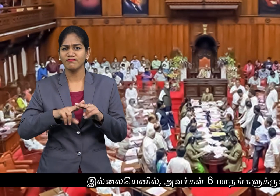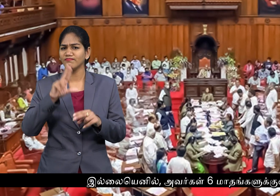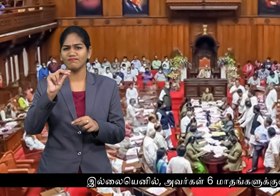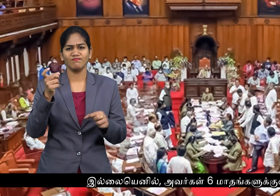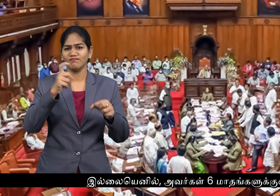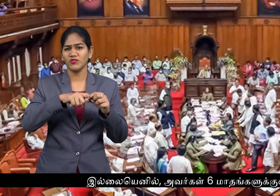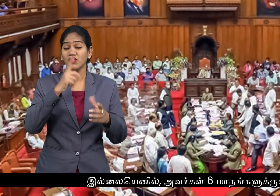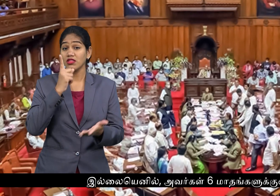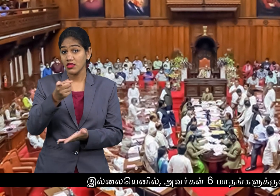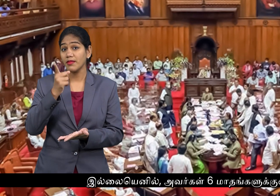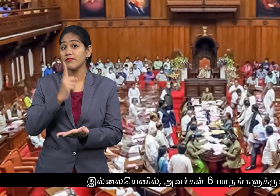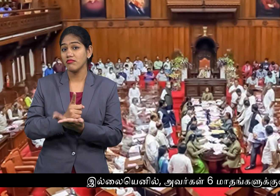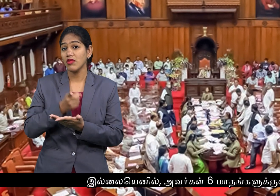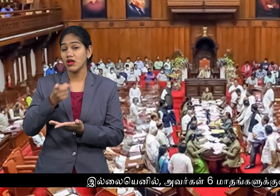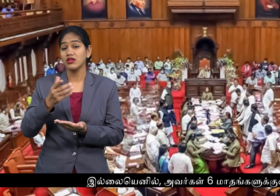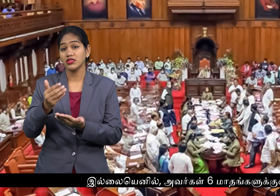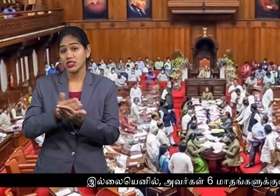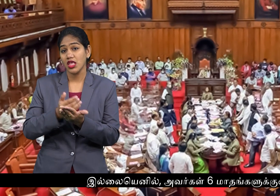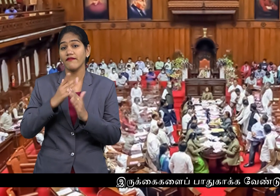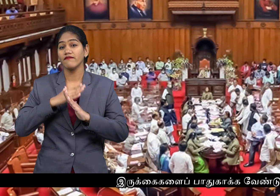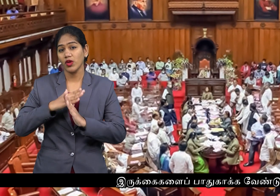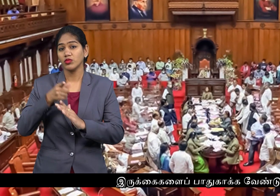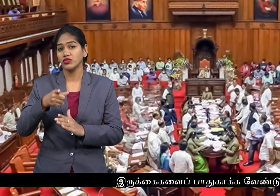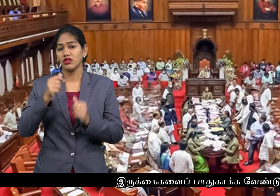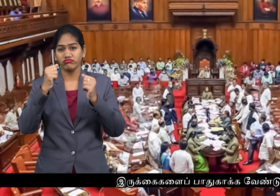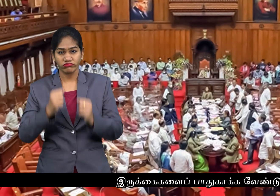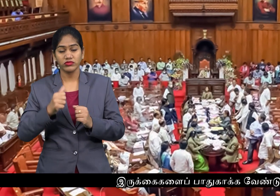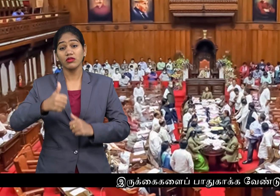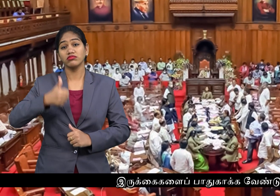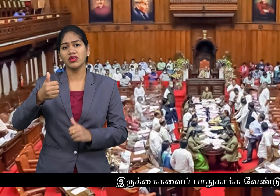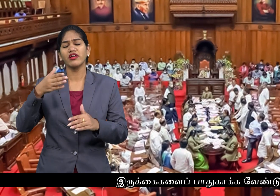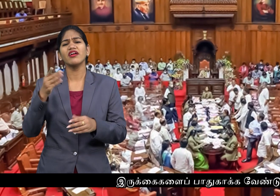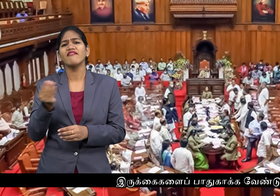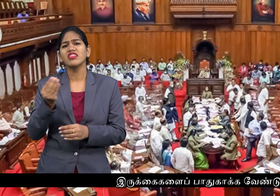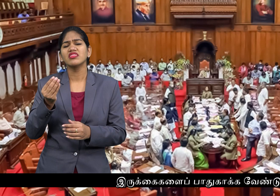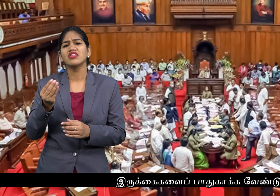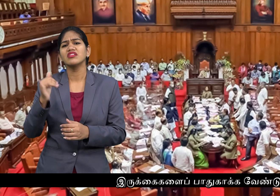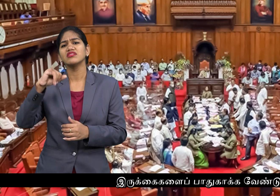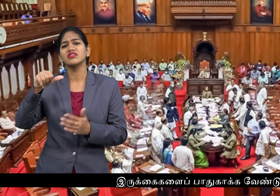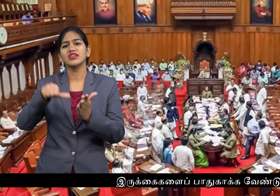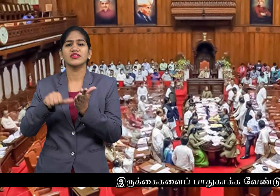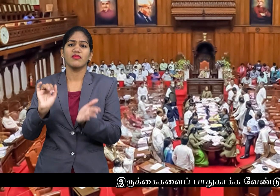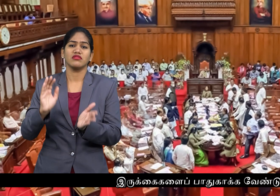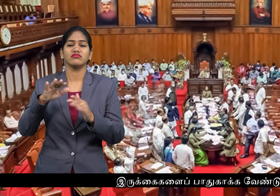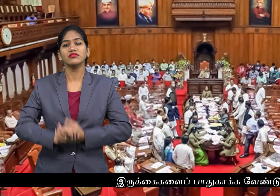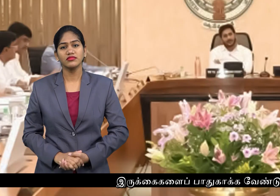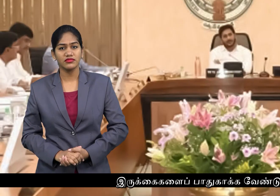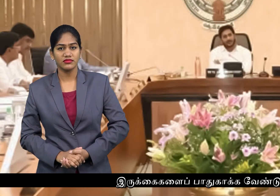இல்லையெனில் இவர்கள் 6 மாதங்களுக்குள் தங்கள் இருக்கைகளை பாதுகாக்க வேண்டும்.